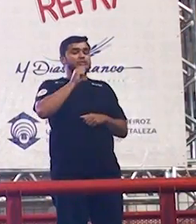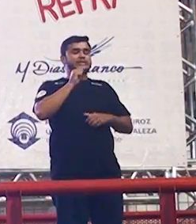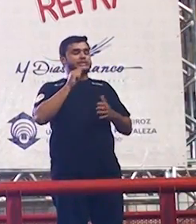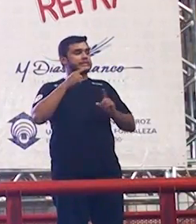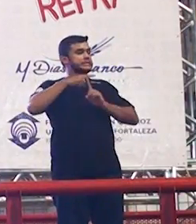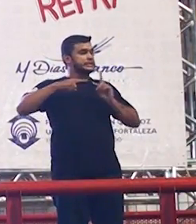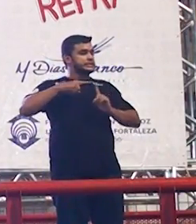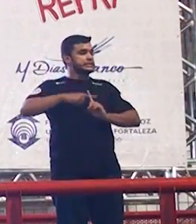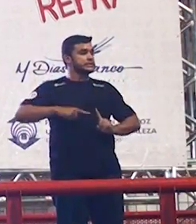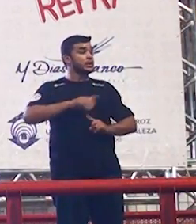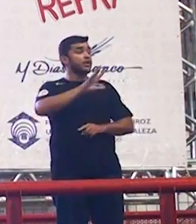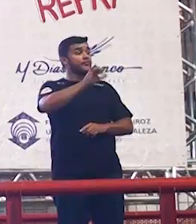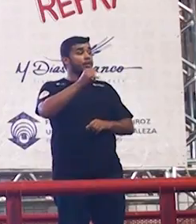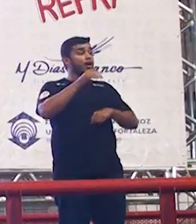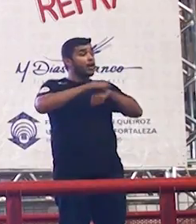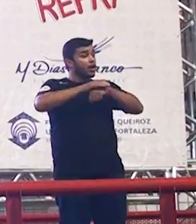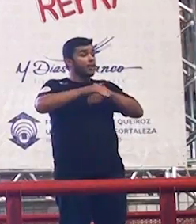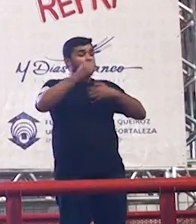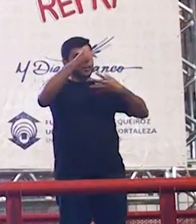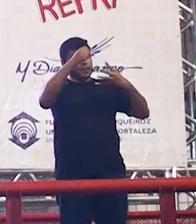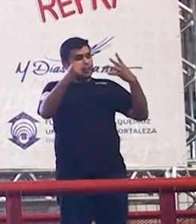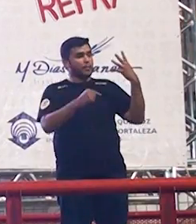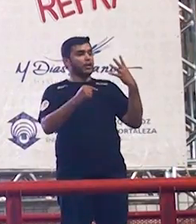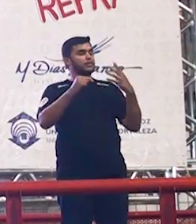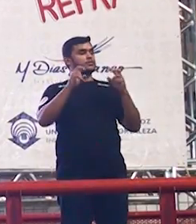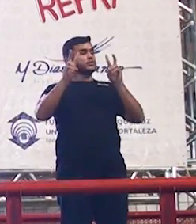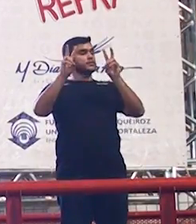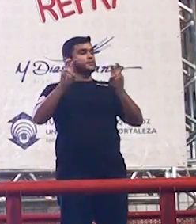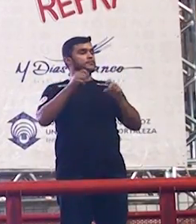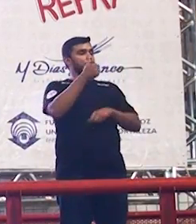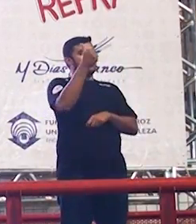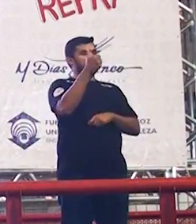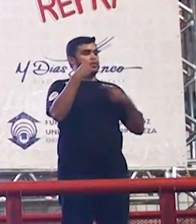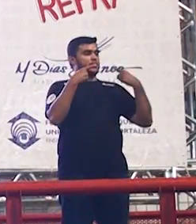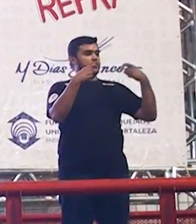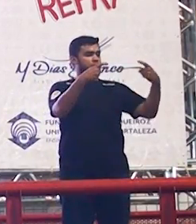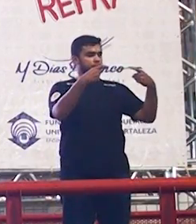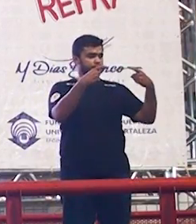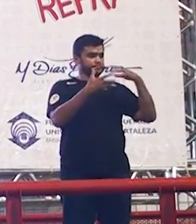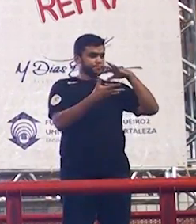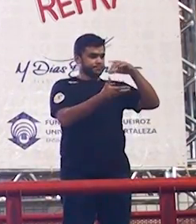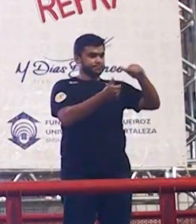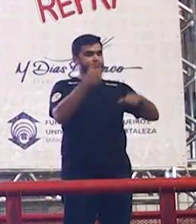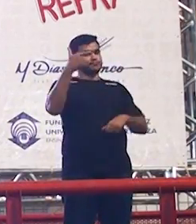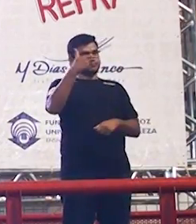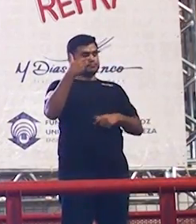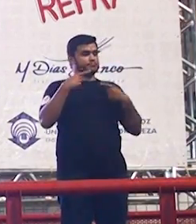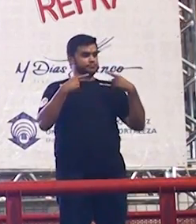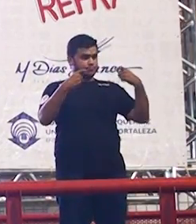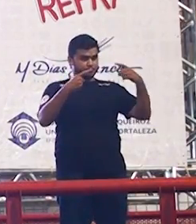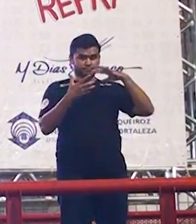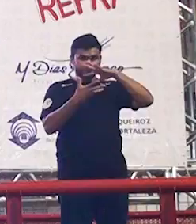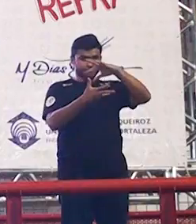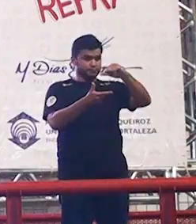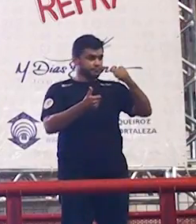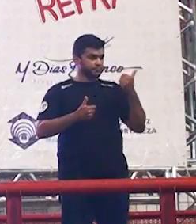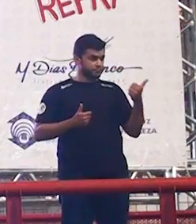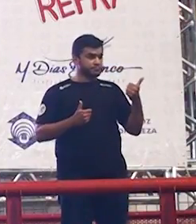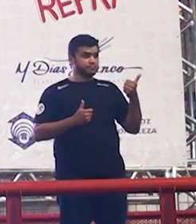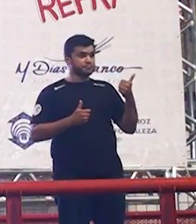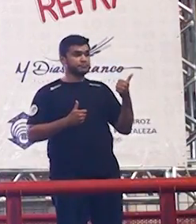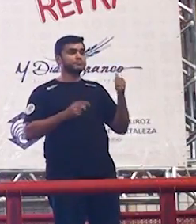que você precisa levar para a sua prova, sabendo para valer. Tranquilo até aqui? Posso seguir? Pode